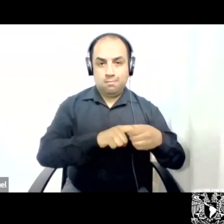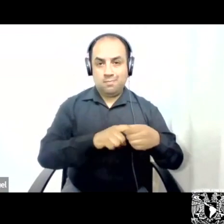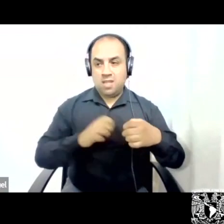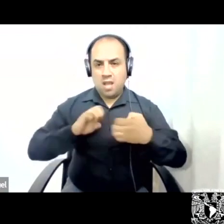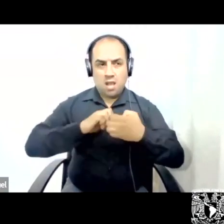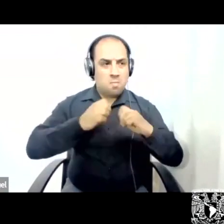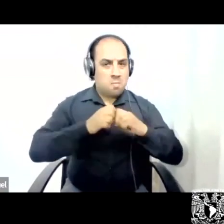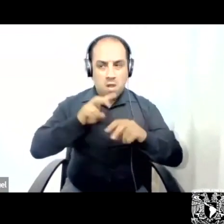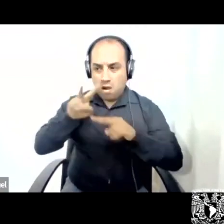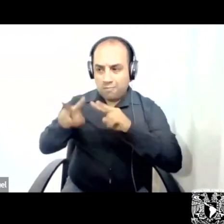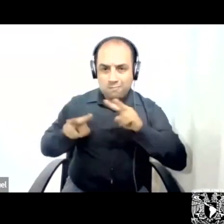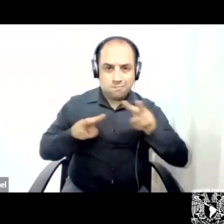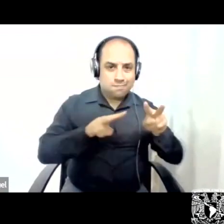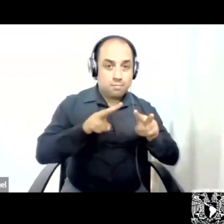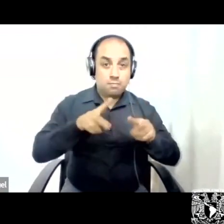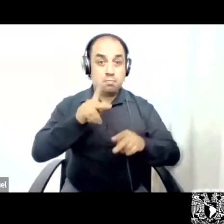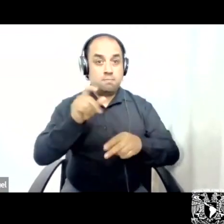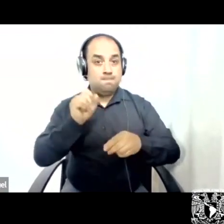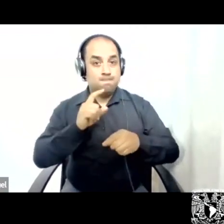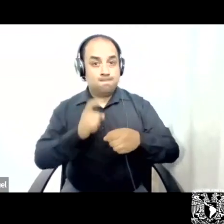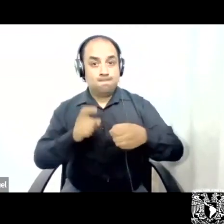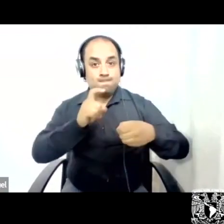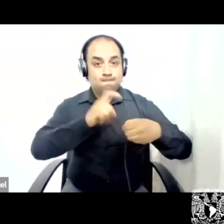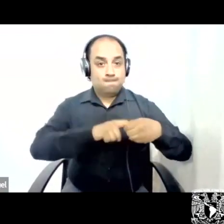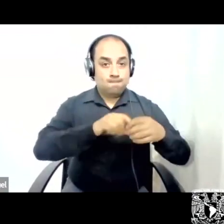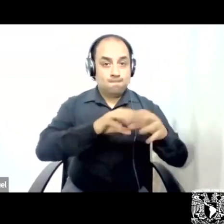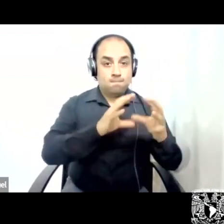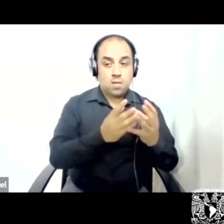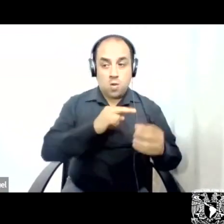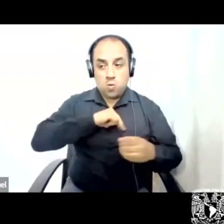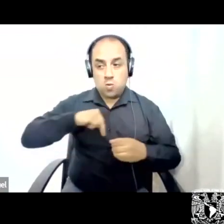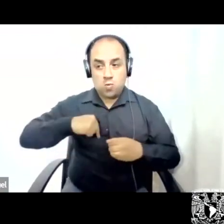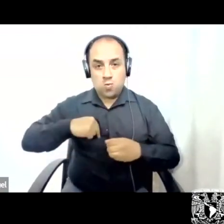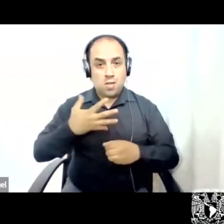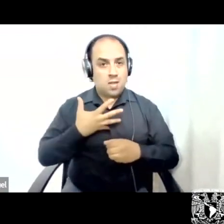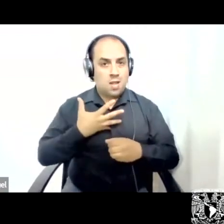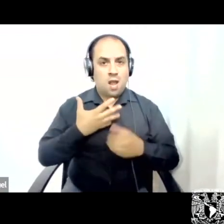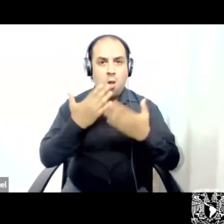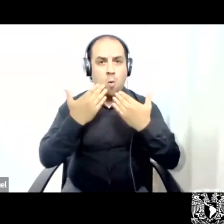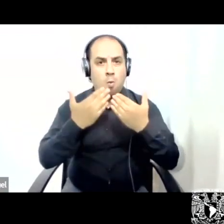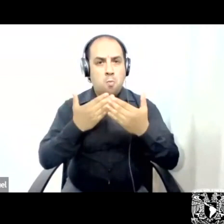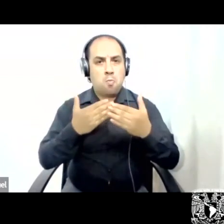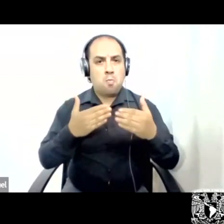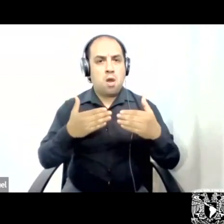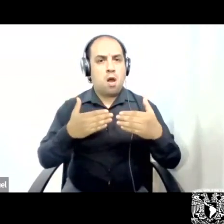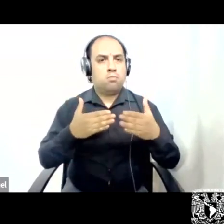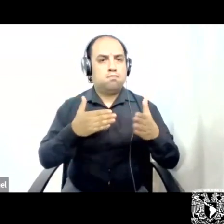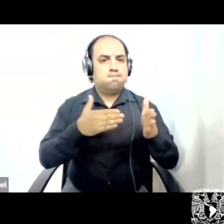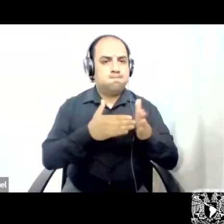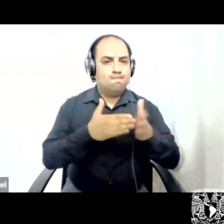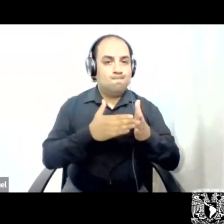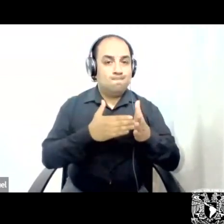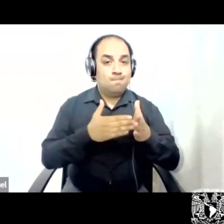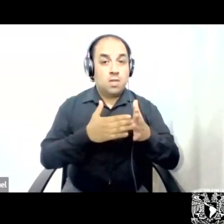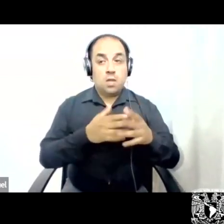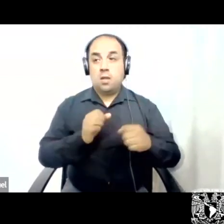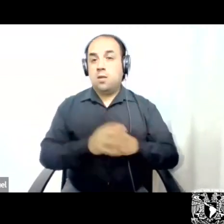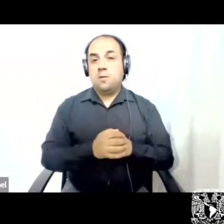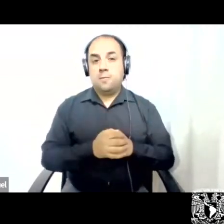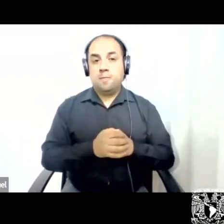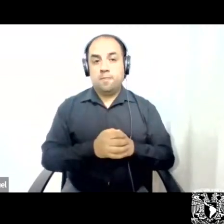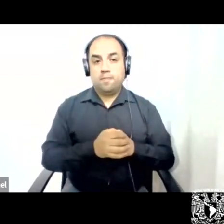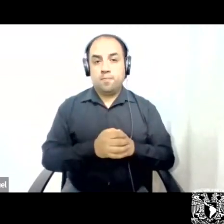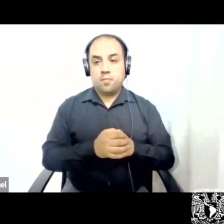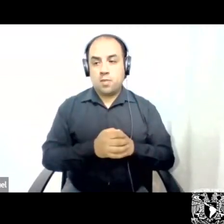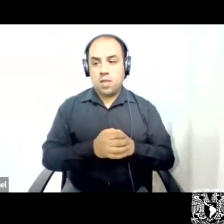alrededor, pero también dentro. El nosotros perdía sus límites. Los contendientes no eran dos. No se